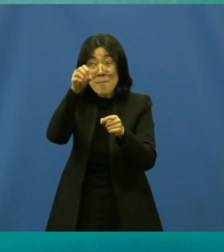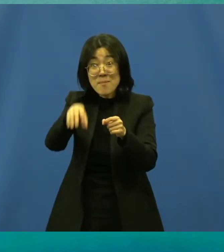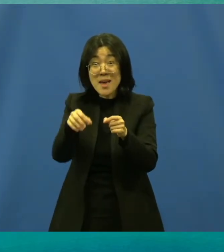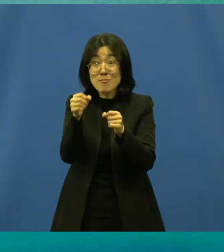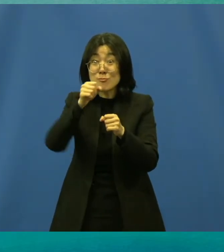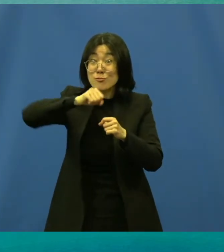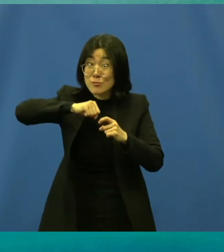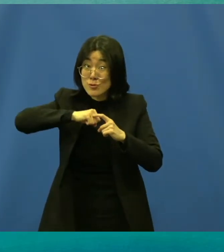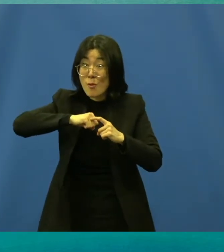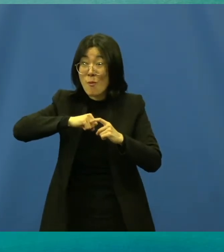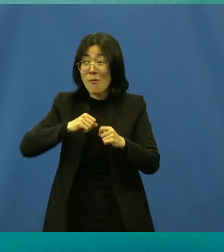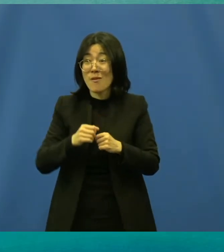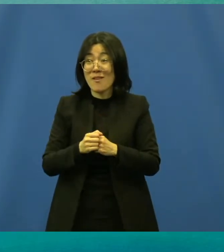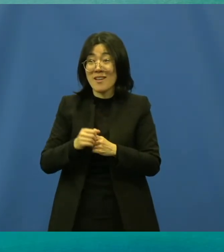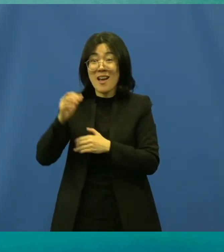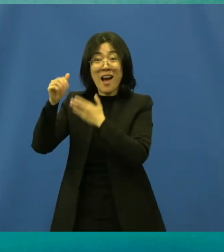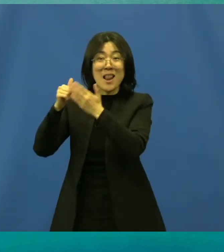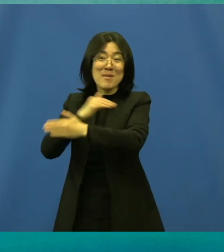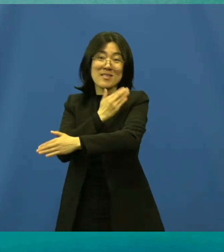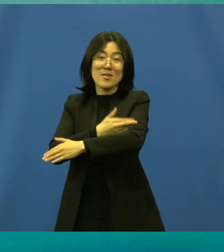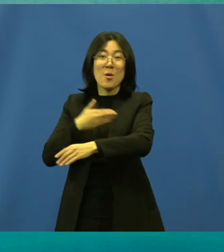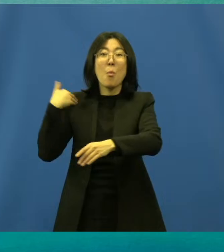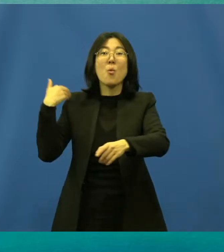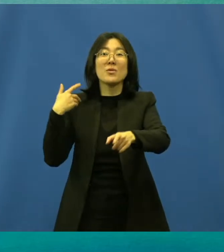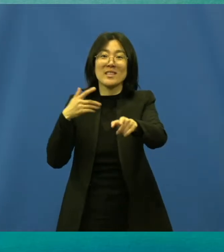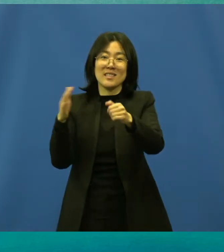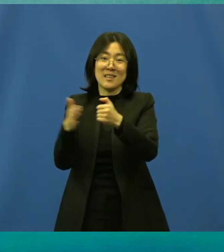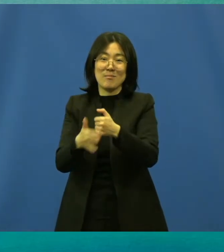여러분, 어디에서부터 사고가 나는가를 잘 보셔야 합니다.